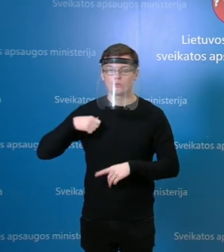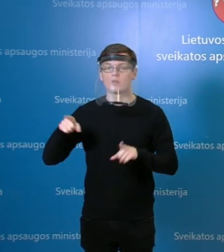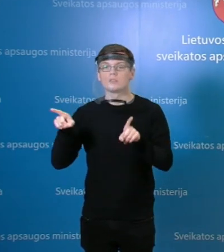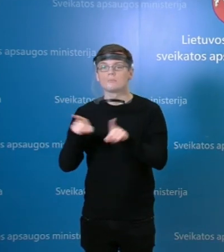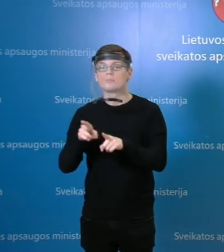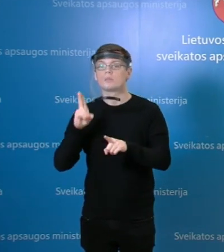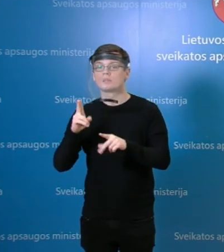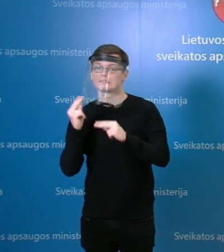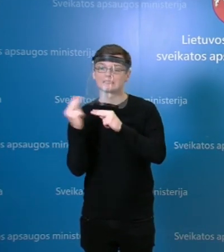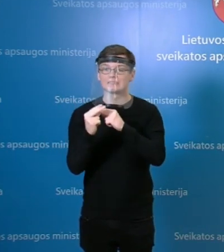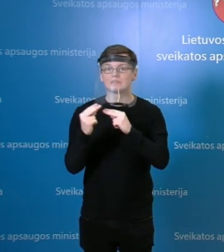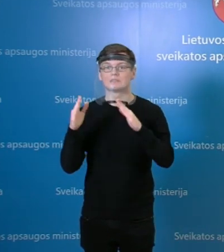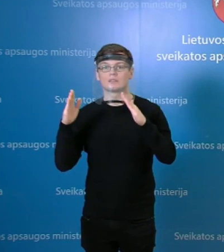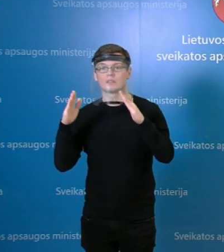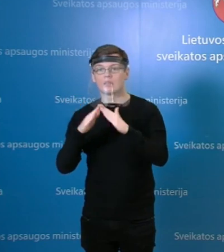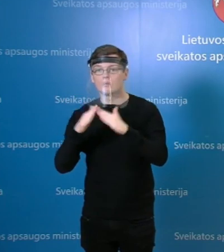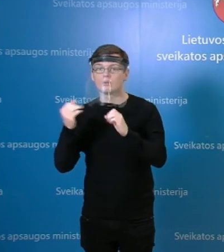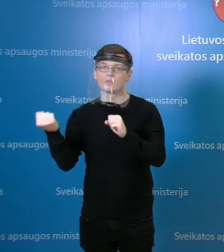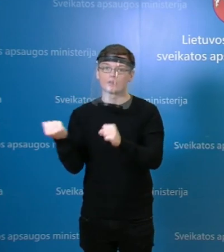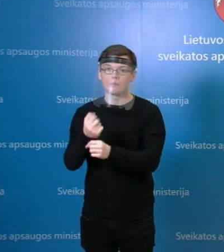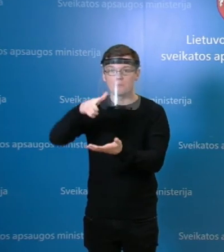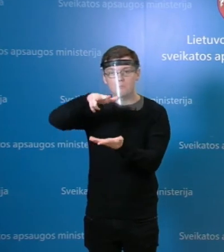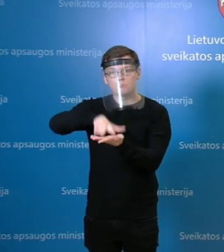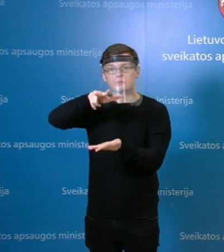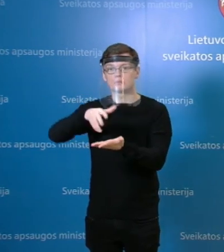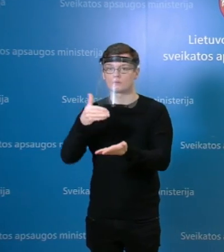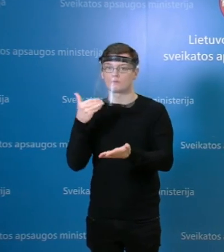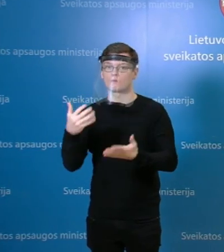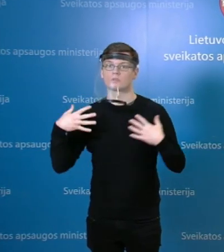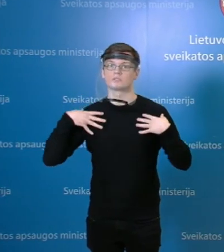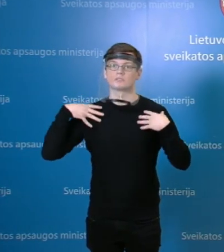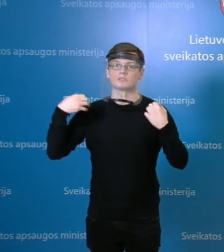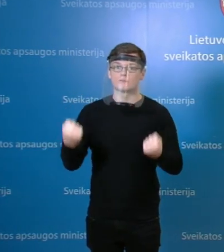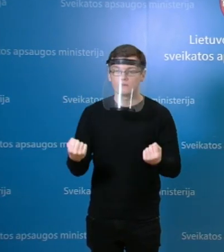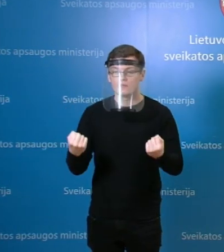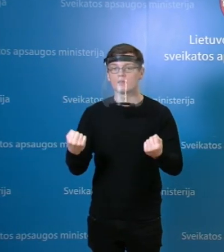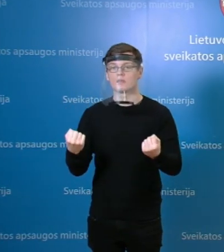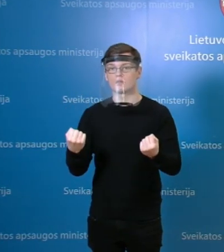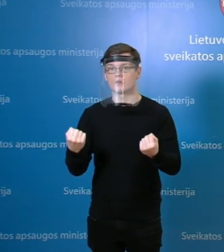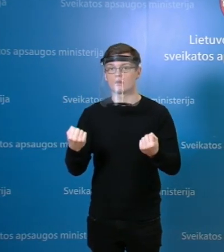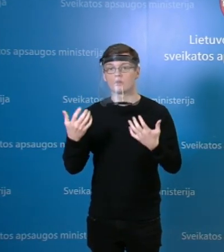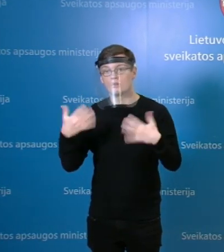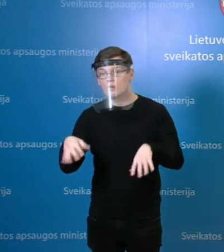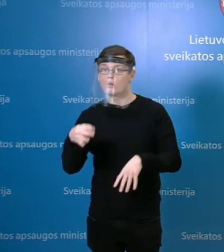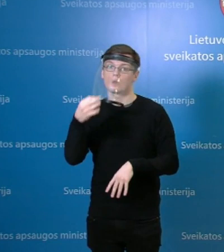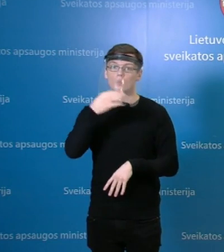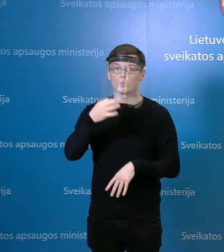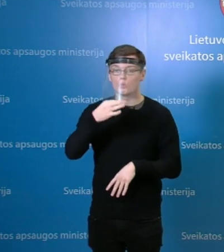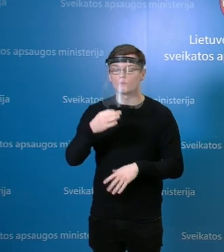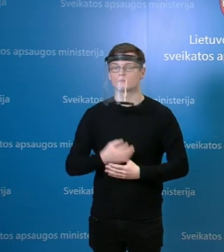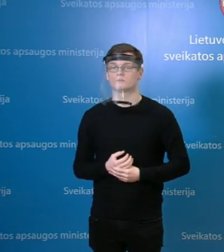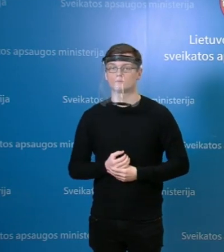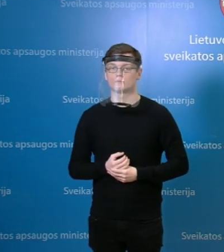ir kuriem reikia patvirtinti pasveikimą, kuriem reikia atlikti tyrimą, taip pat asmenys,